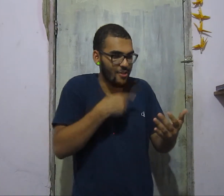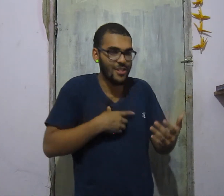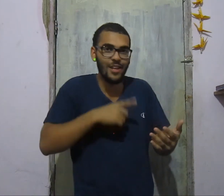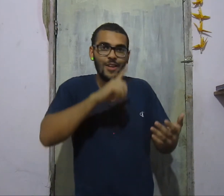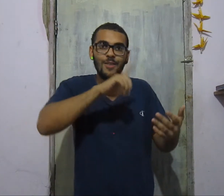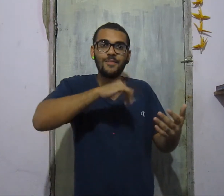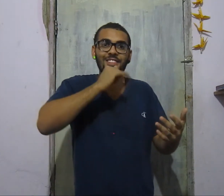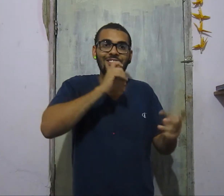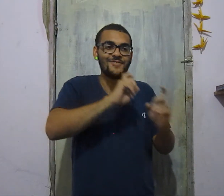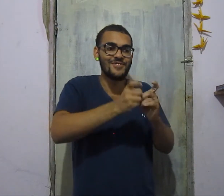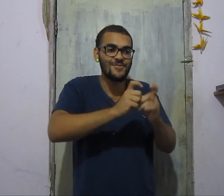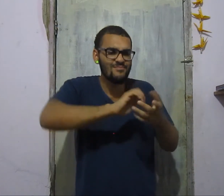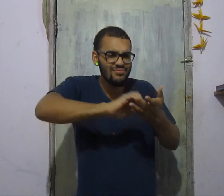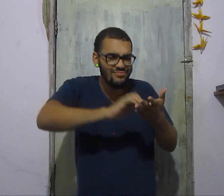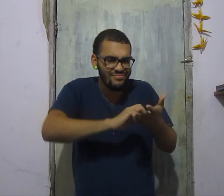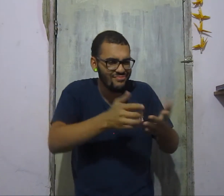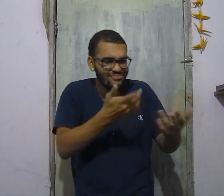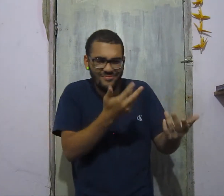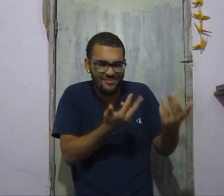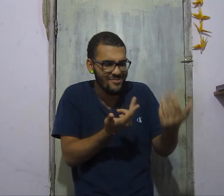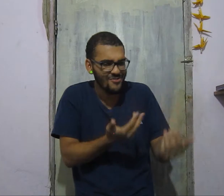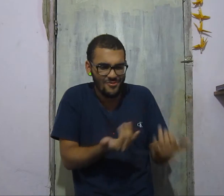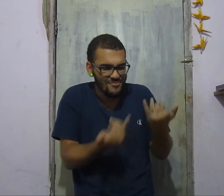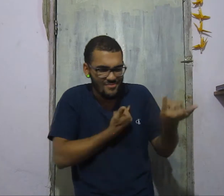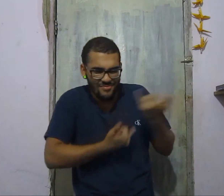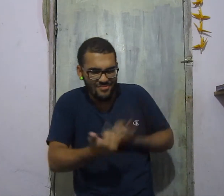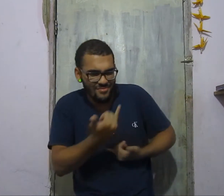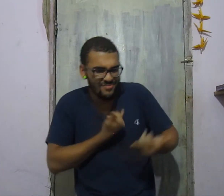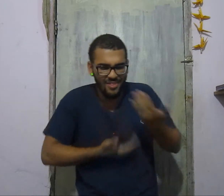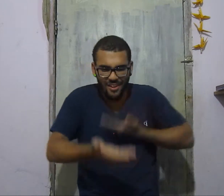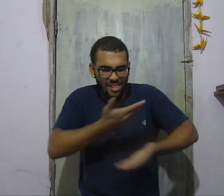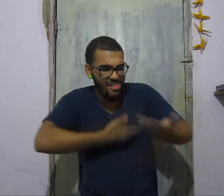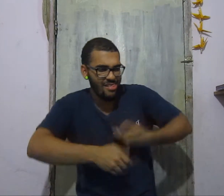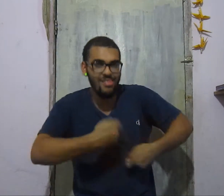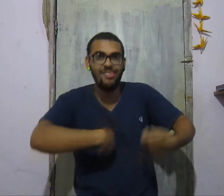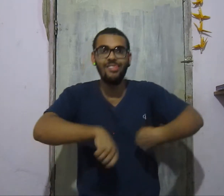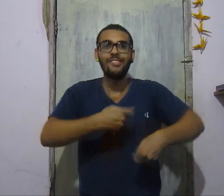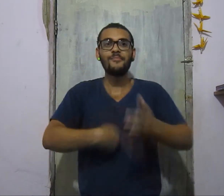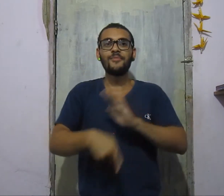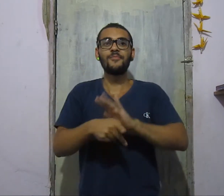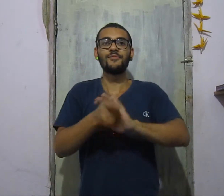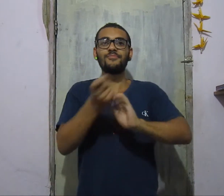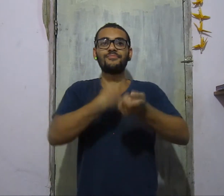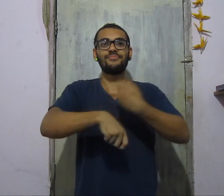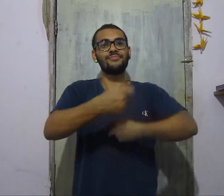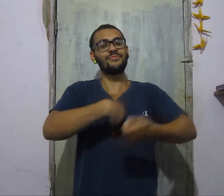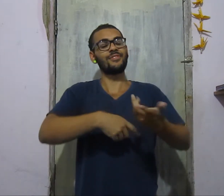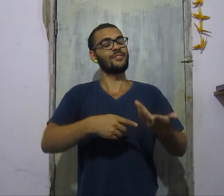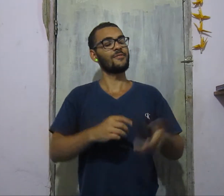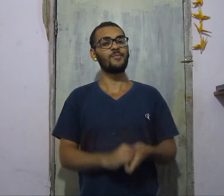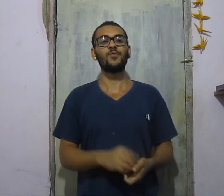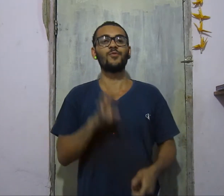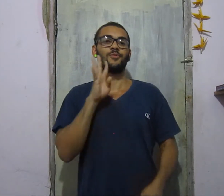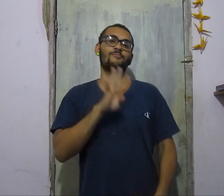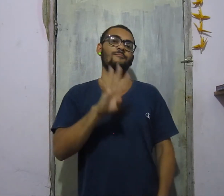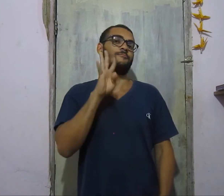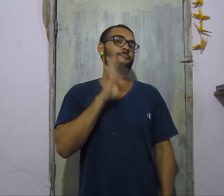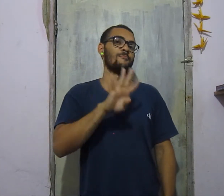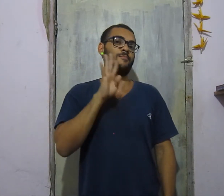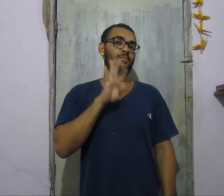Parece que eu tô vivendo o livro, parece que eu que tô conversando com a secretária, que eu tô na reunião, que eu tô nesses encontros empresariais.